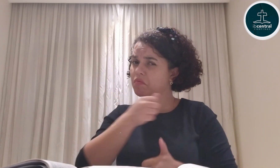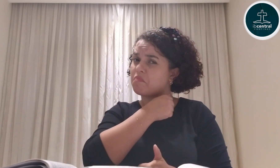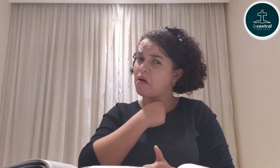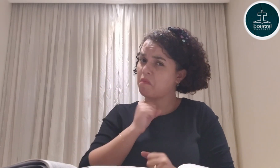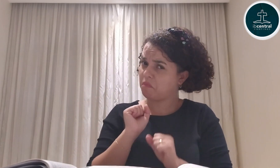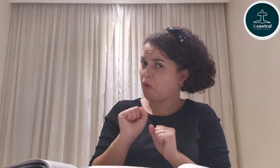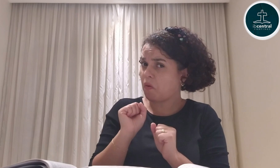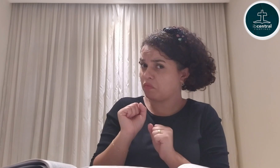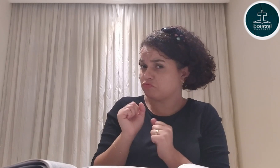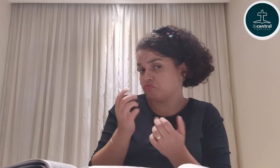ciúmes de Abel.